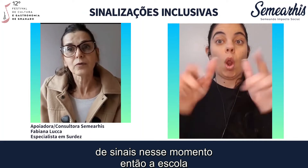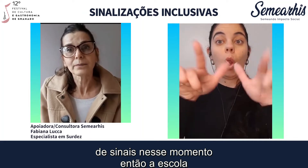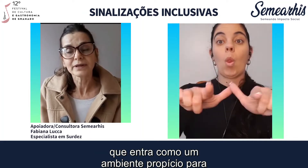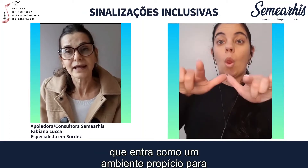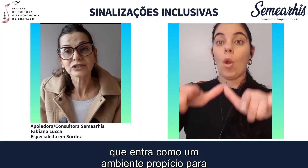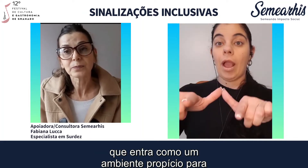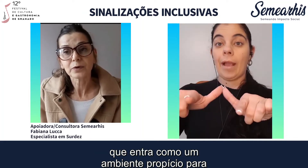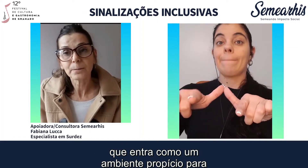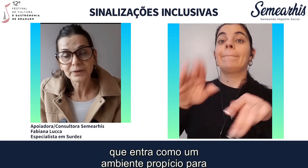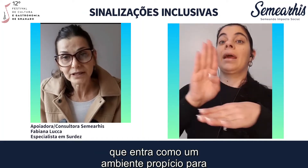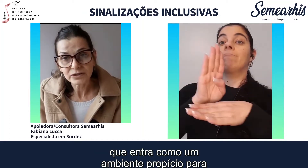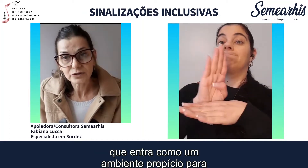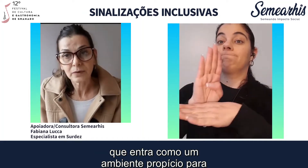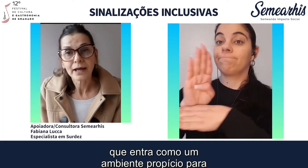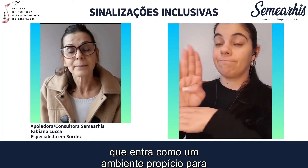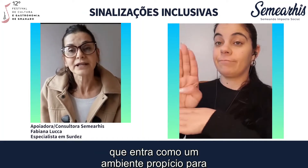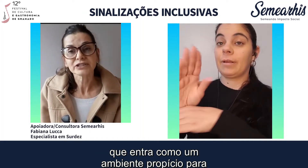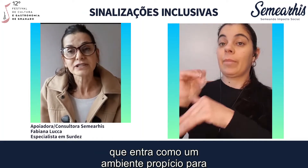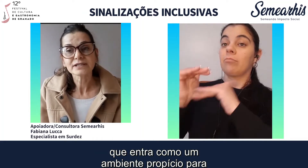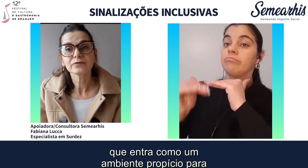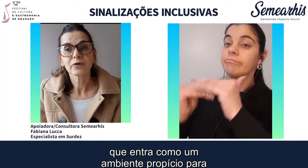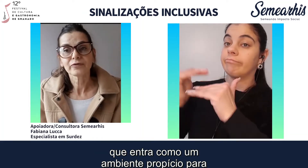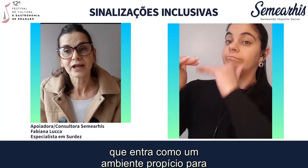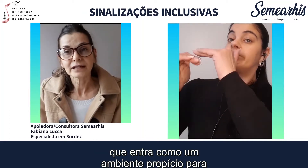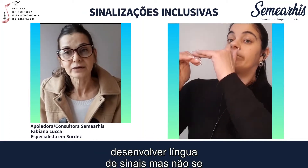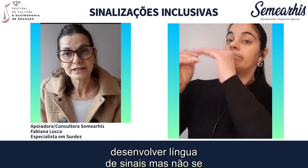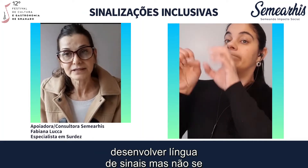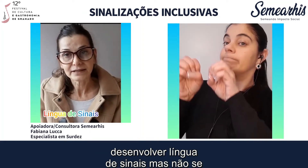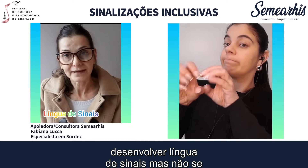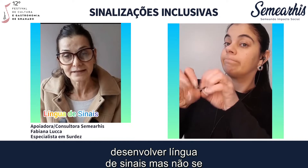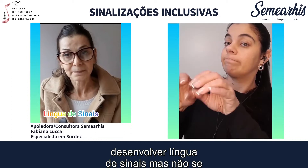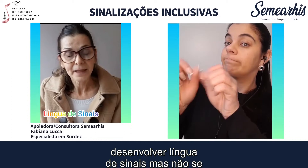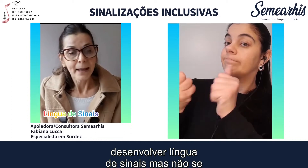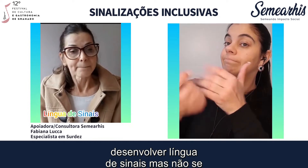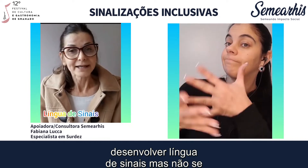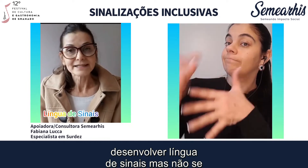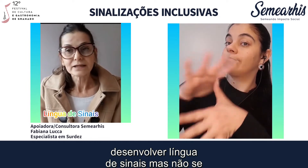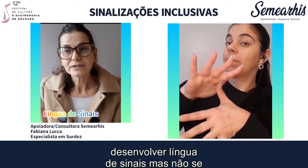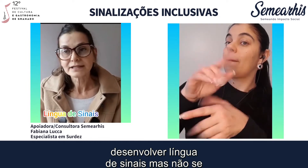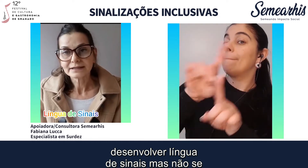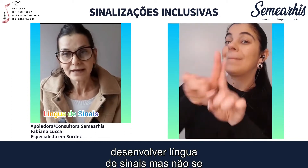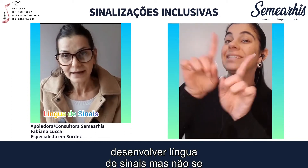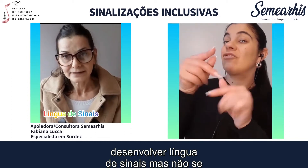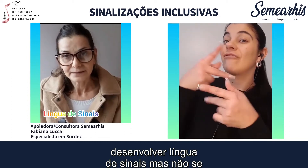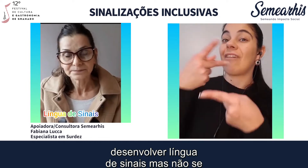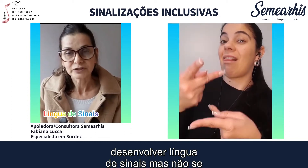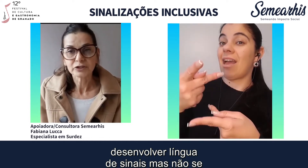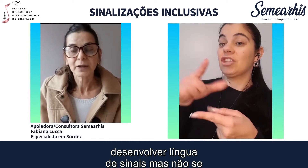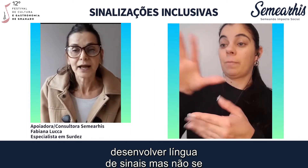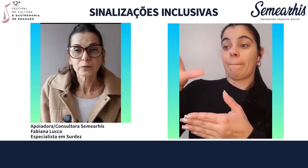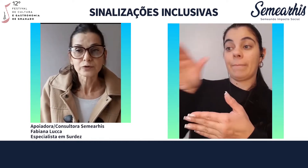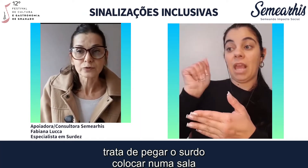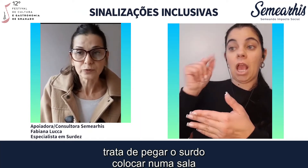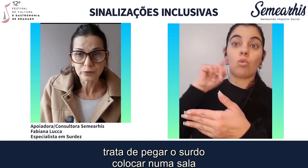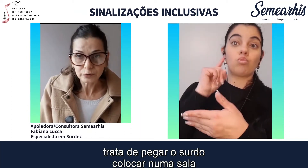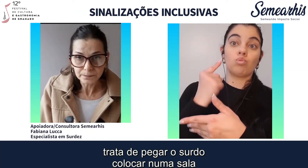como um ambiente propício para desenvolver a língua de sinais. Mas não se trata de